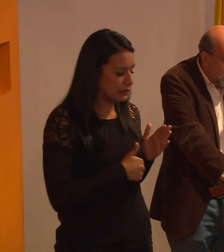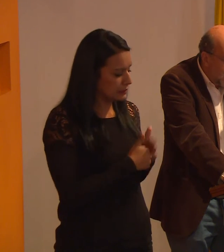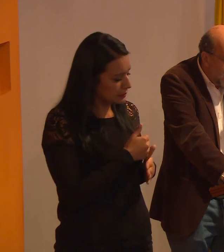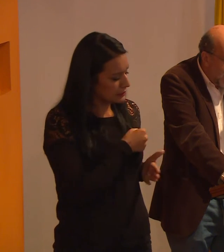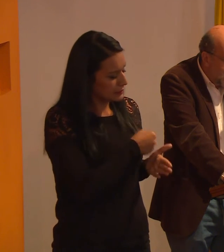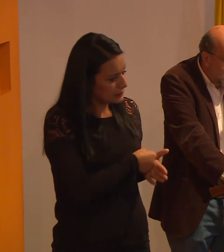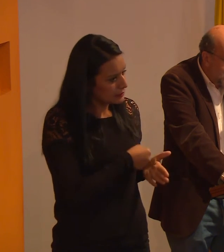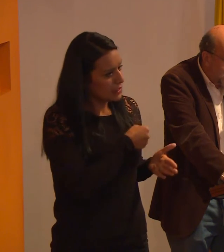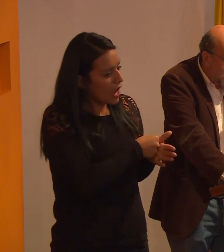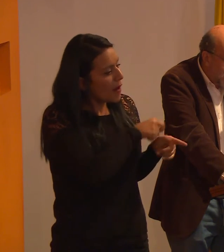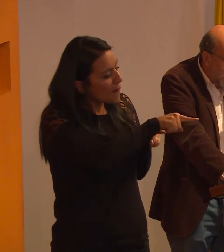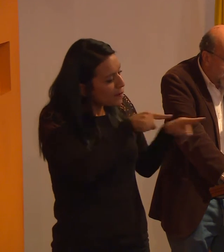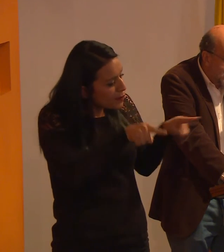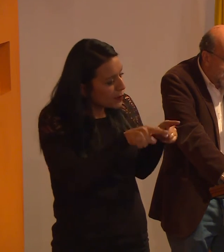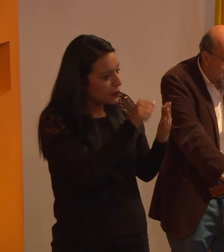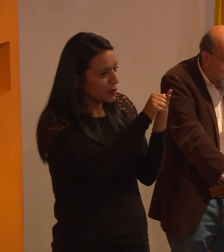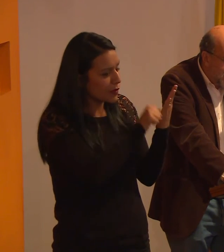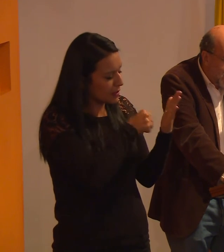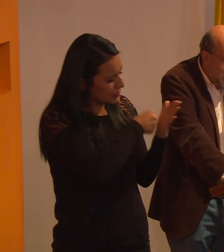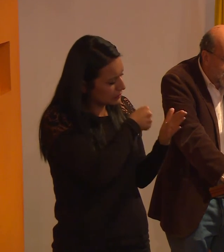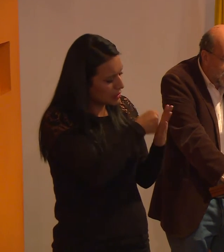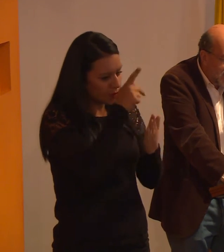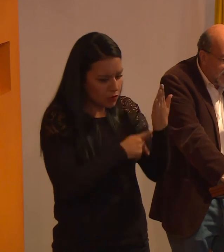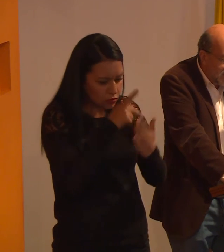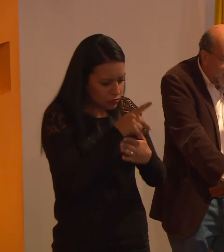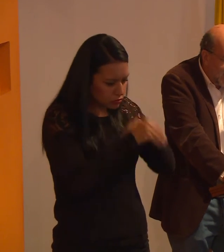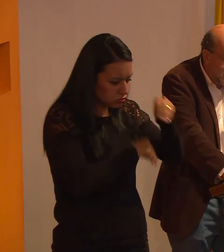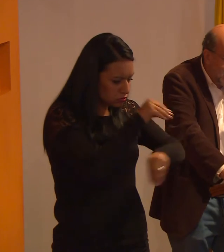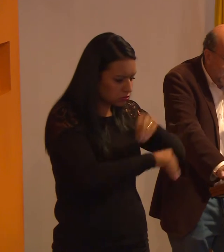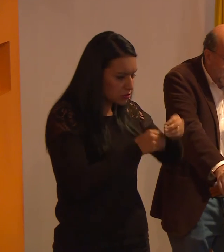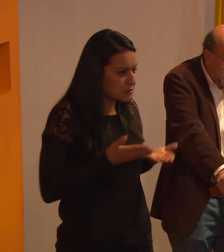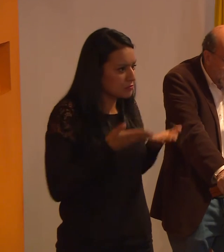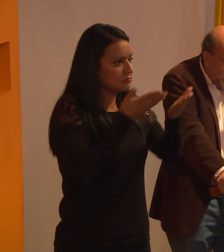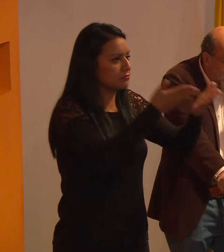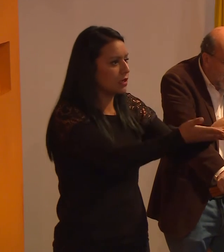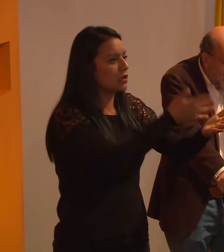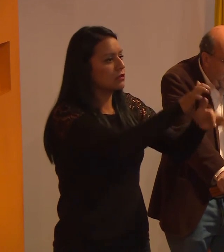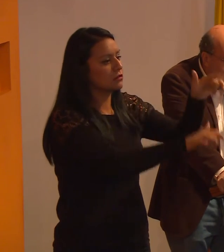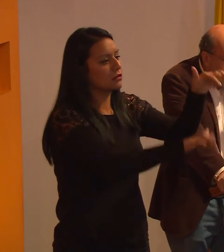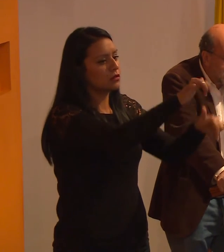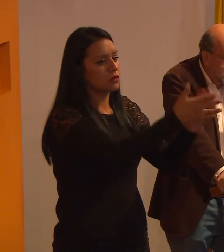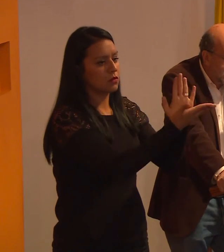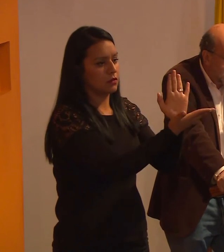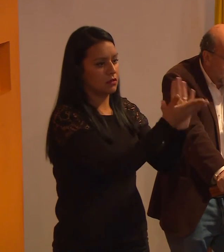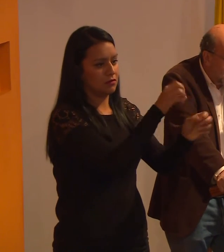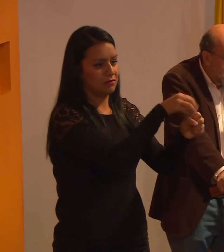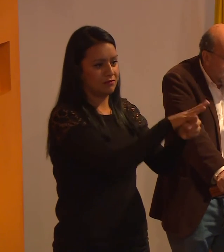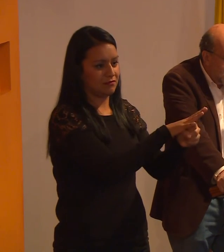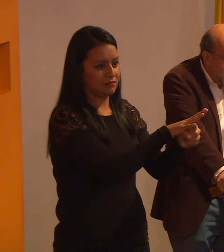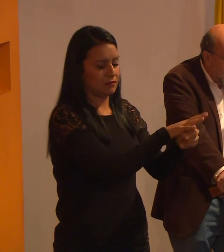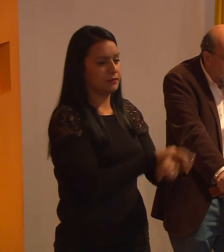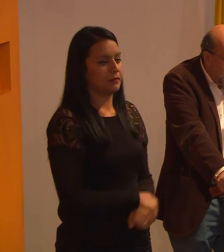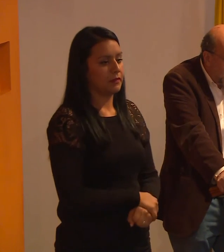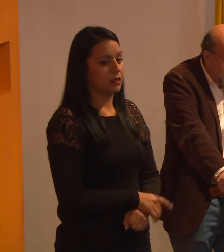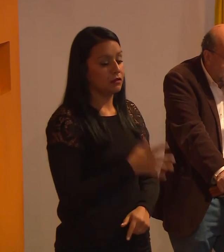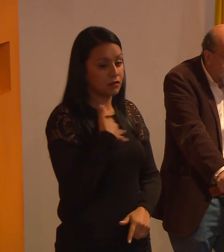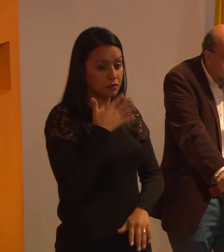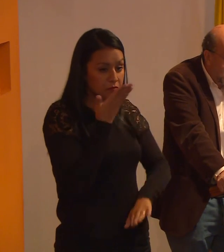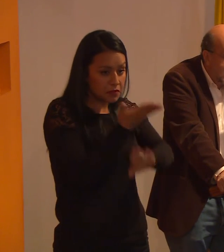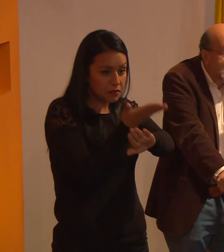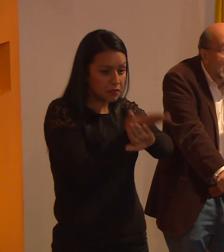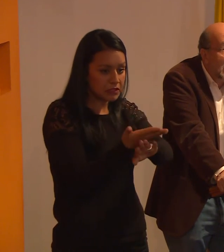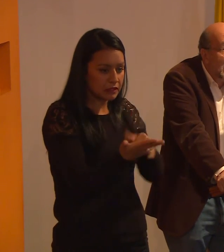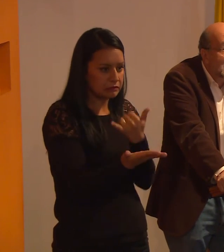empezado con algunos programas y proyectos de la Secretaría de Educación del Distrito y con